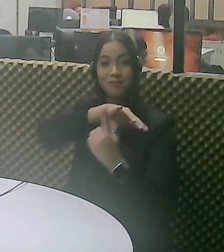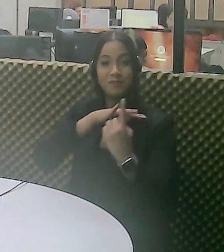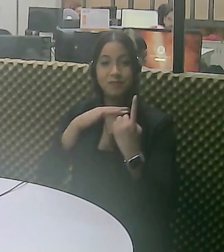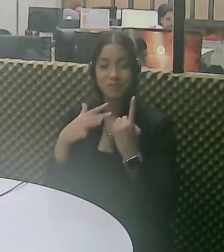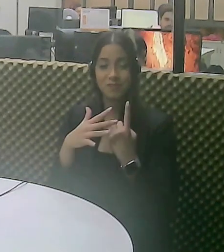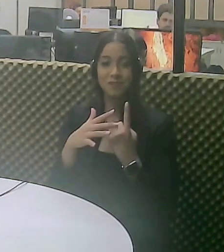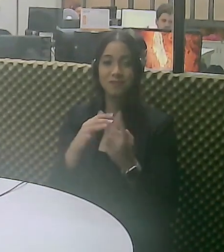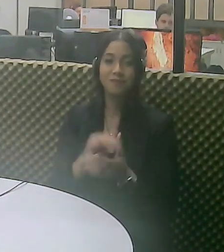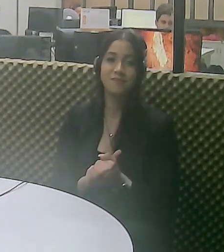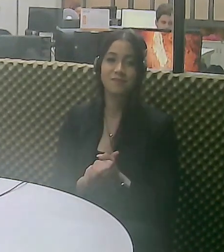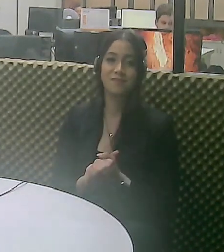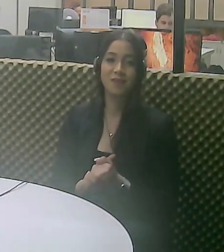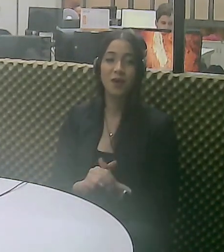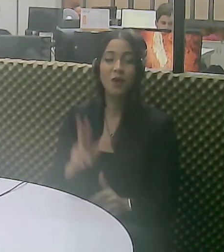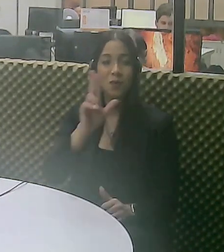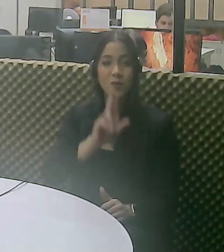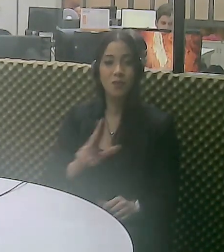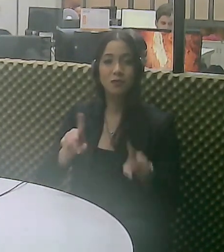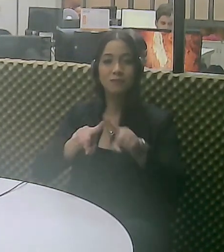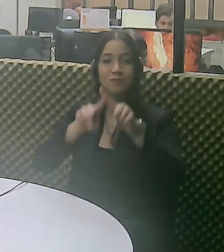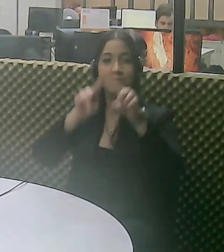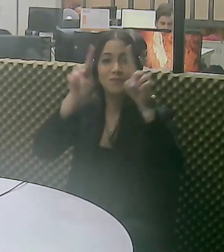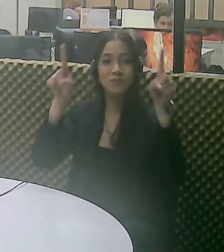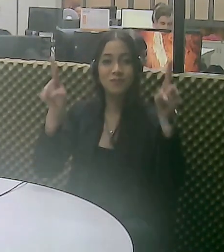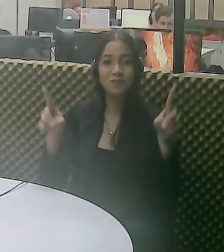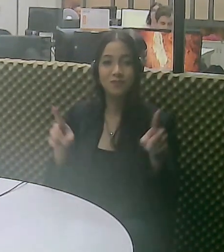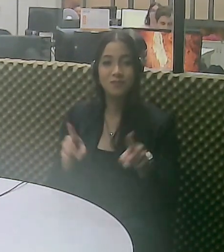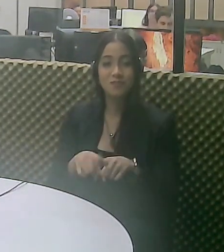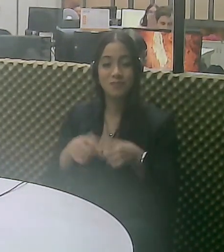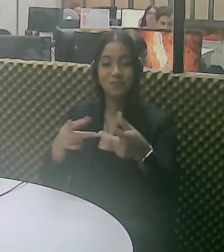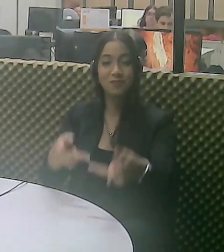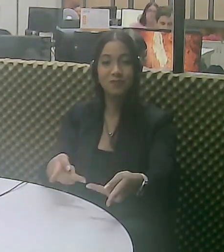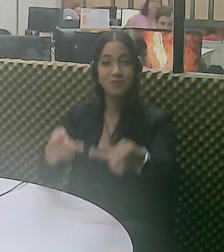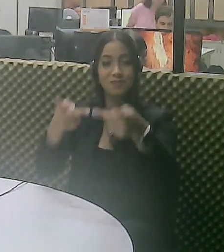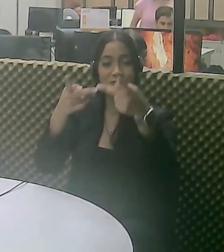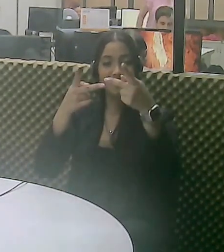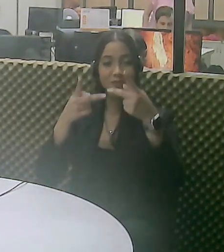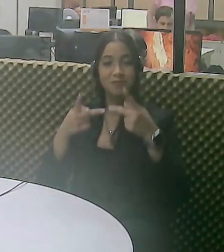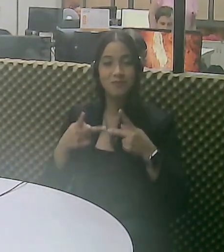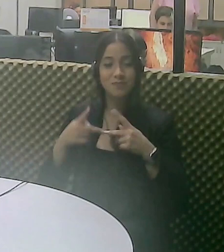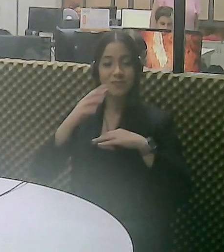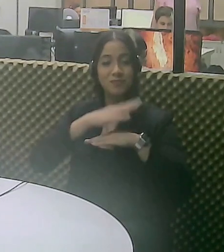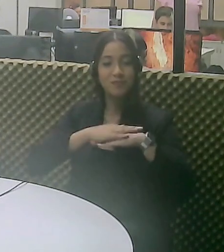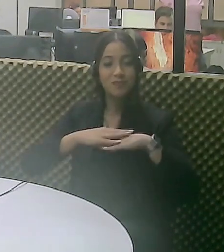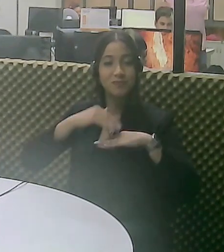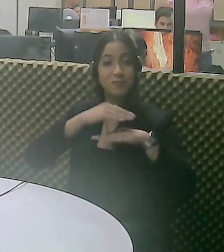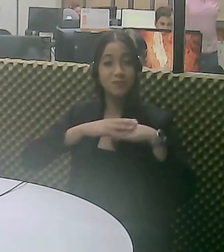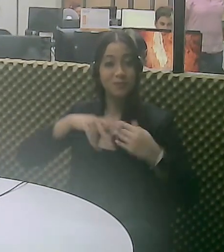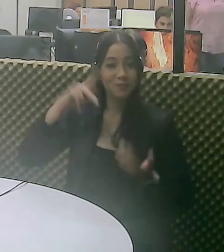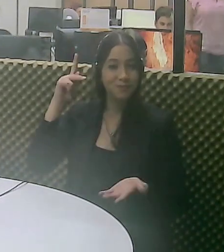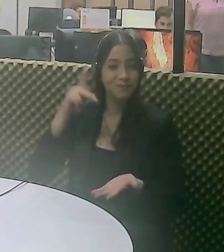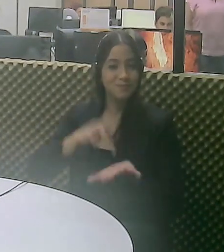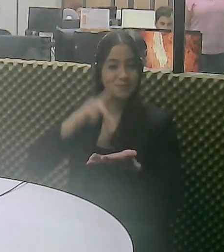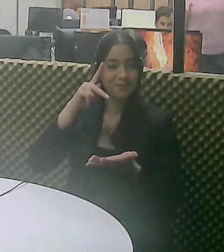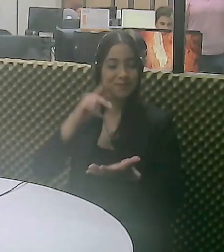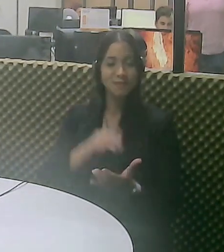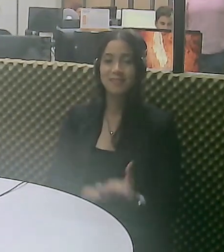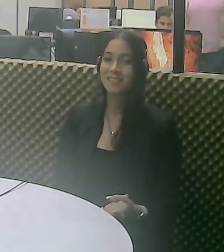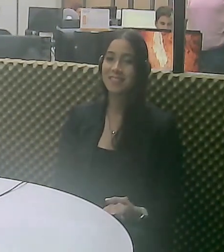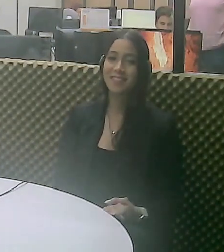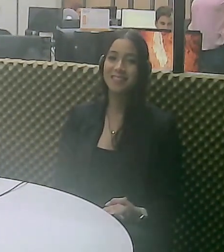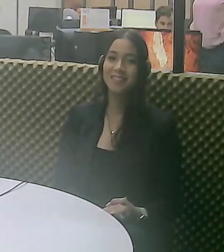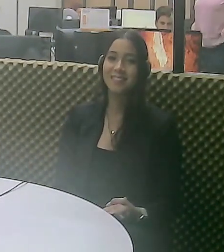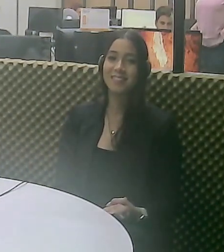atendimentos sociais. Uberlândia tem um coração grande e um abraço largo, que acolhe todo mundo e cuida de